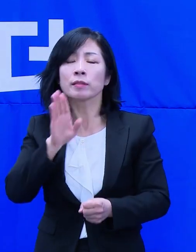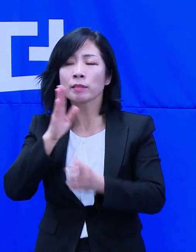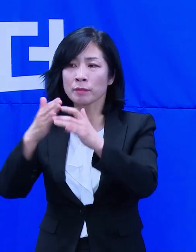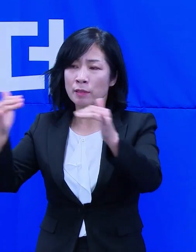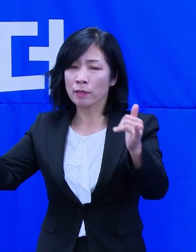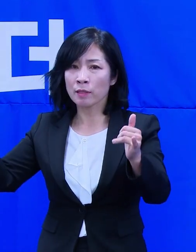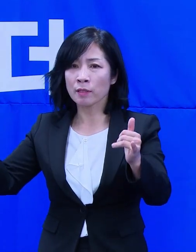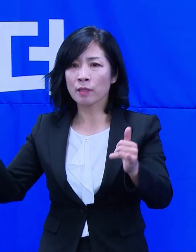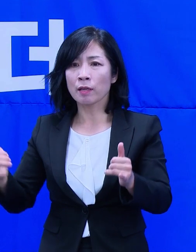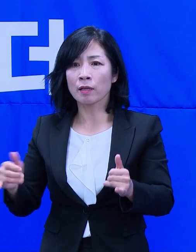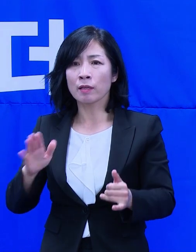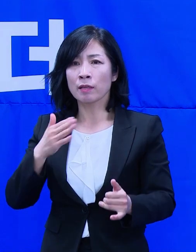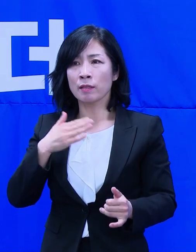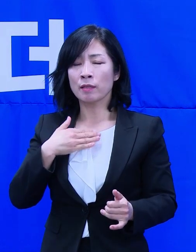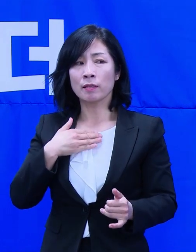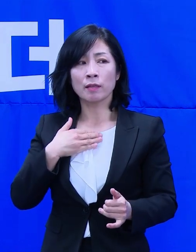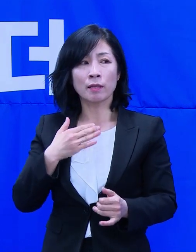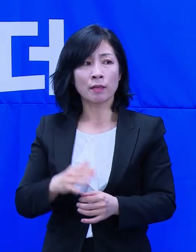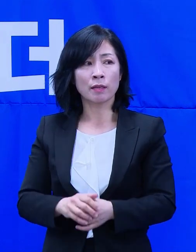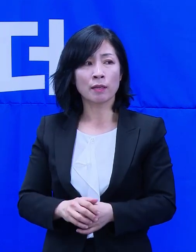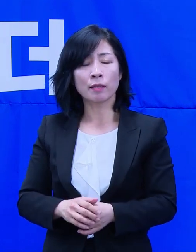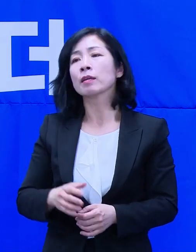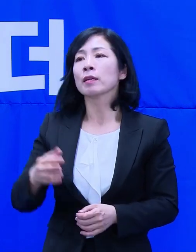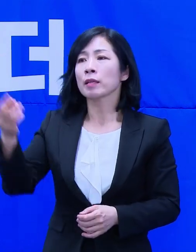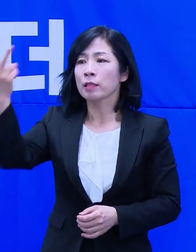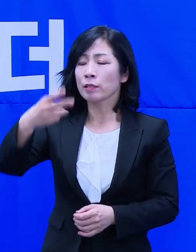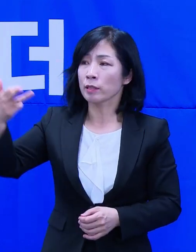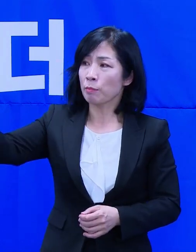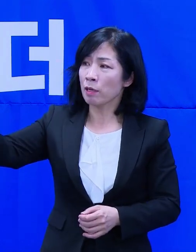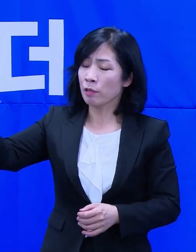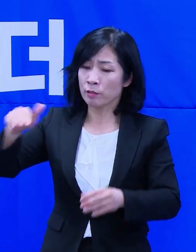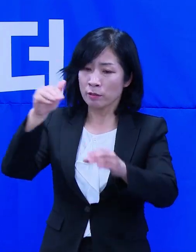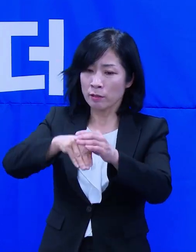여러분들께 제가 2018년도 선거할 때